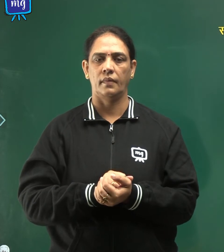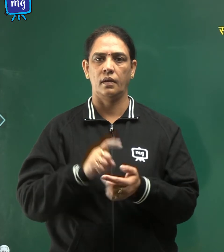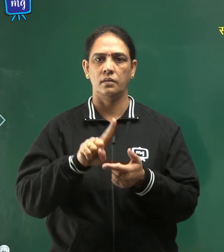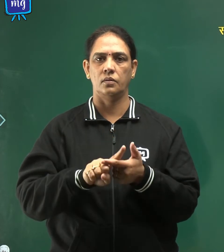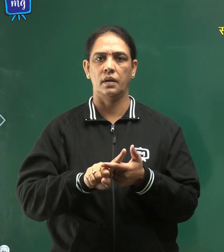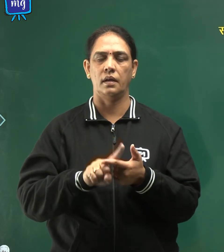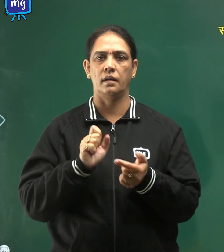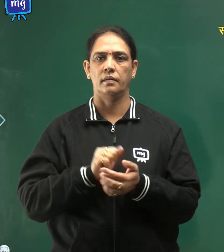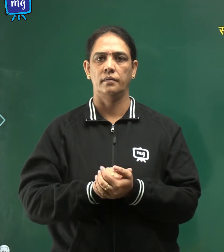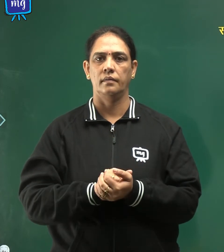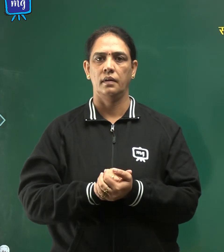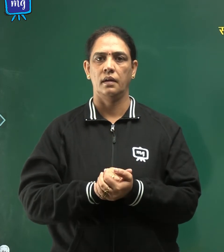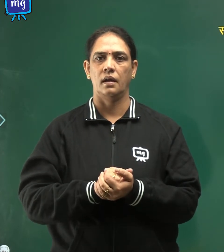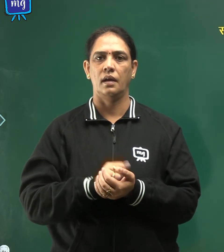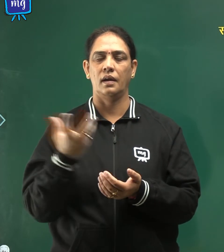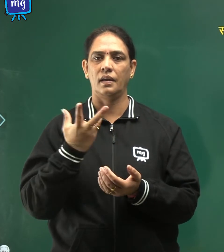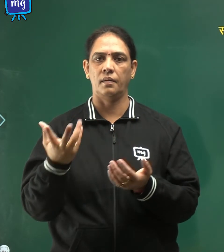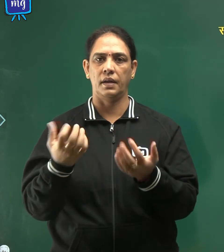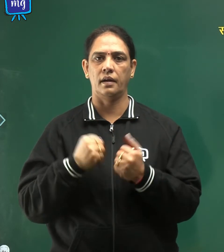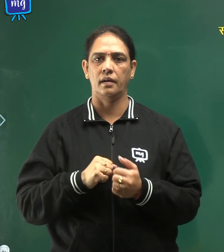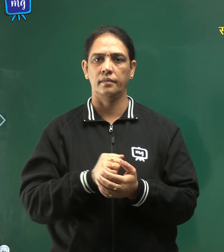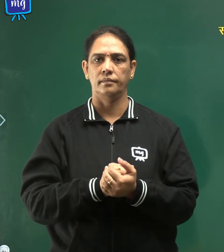जोड़ेंगे तो क्या मिलेगा?